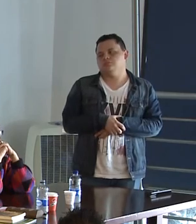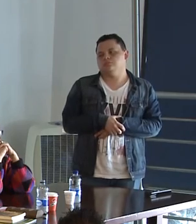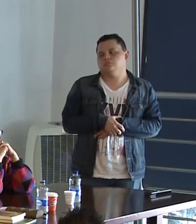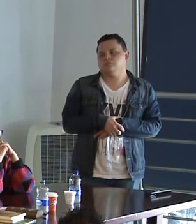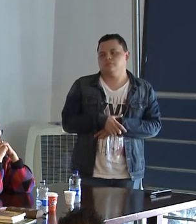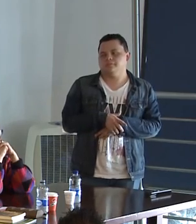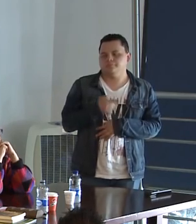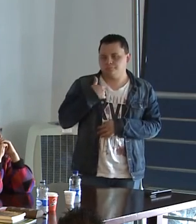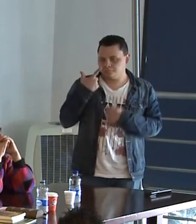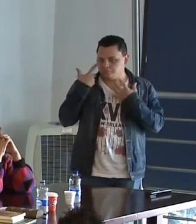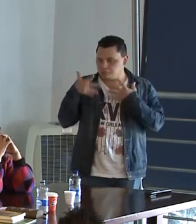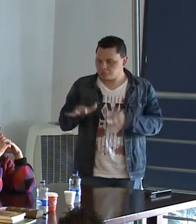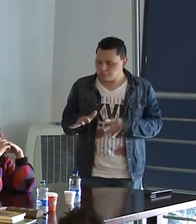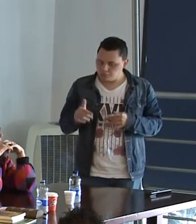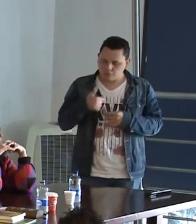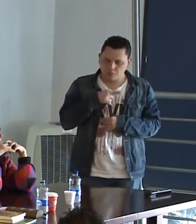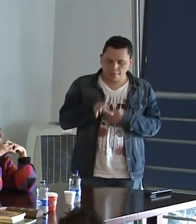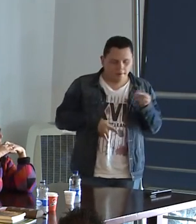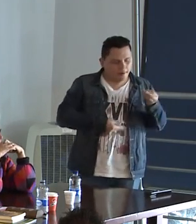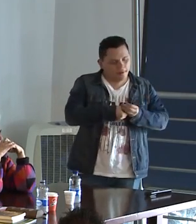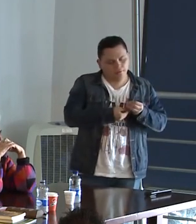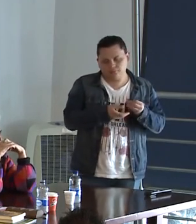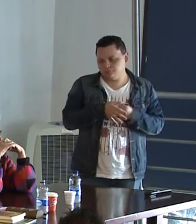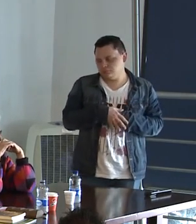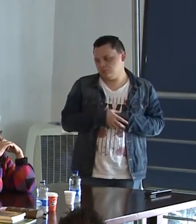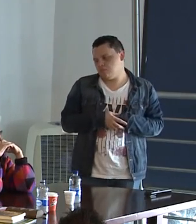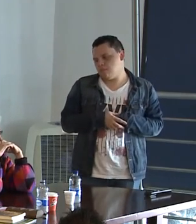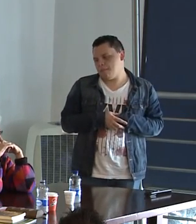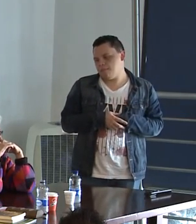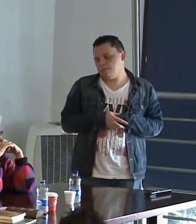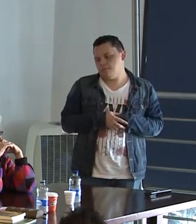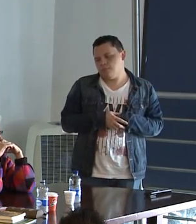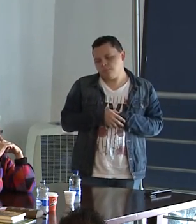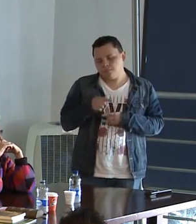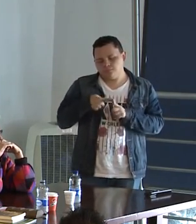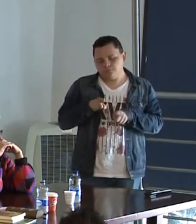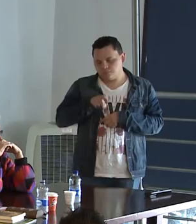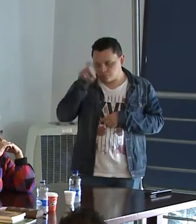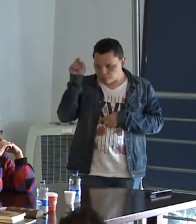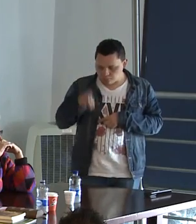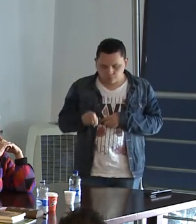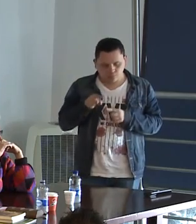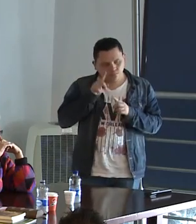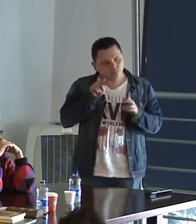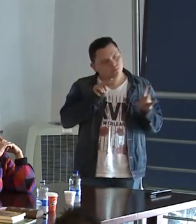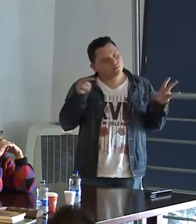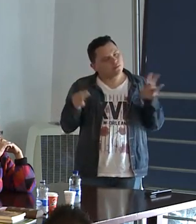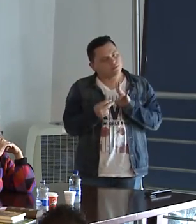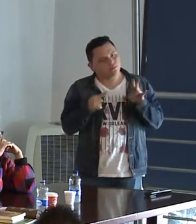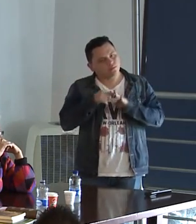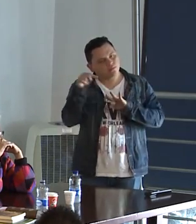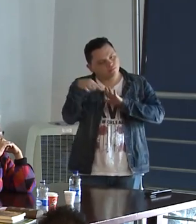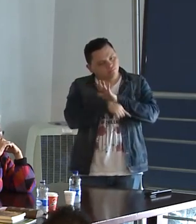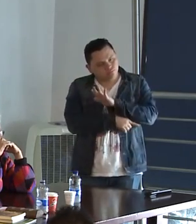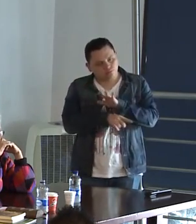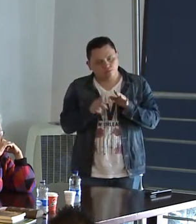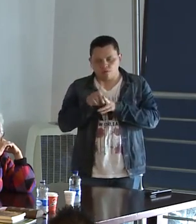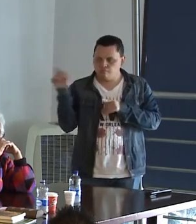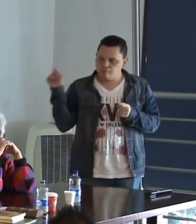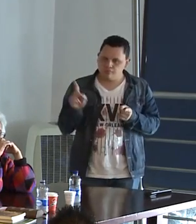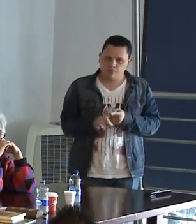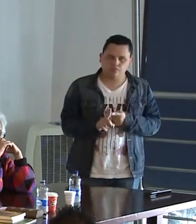Me parece que se le aporta esto también, esa necesidad de esa mirada profunda en la larga